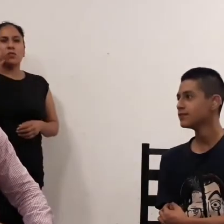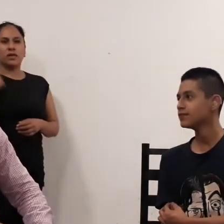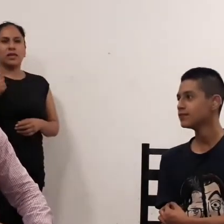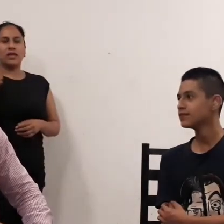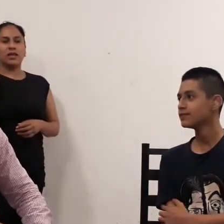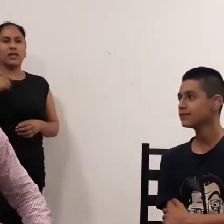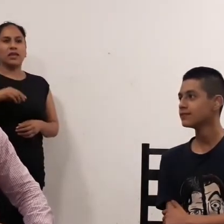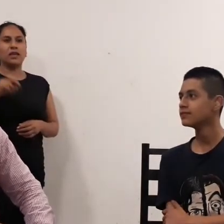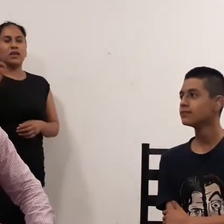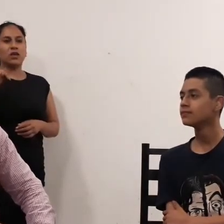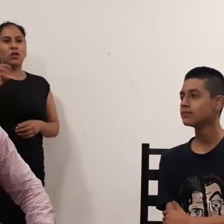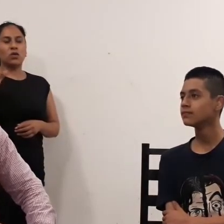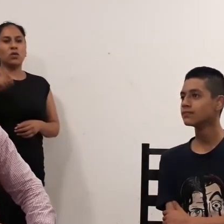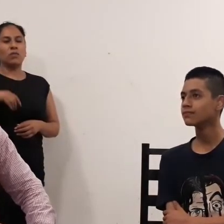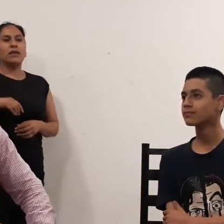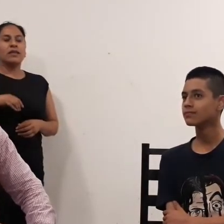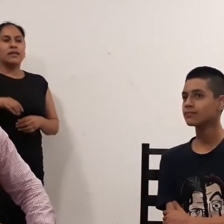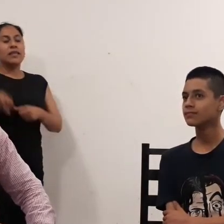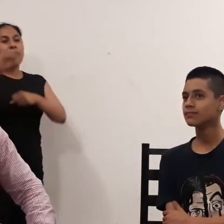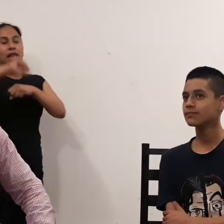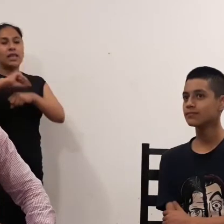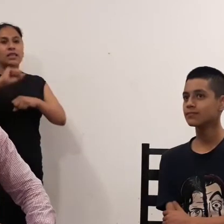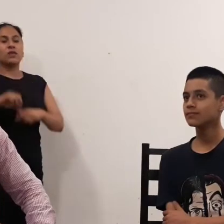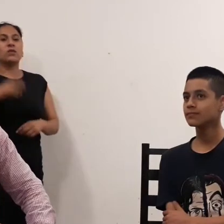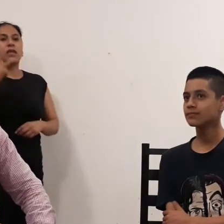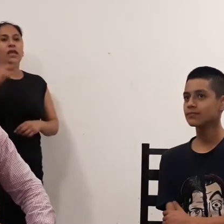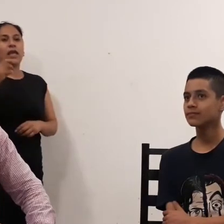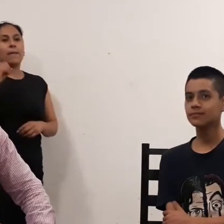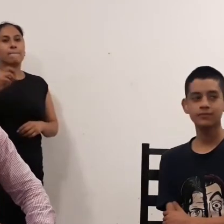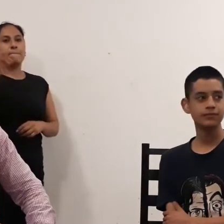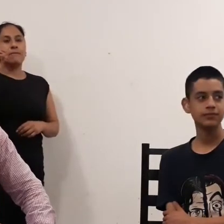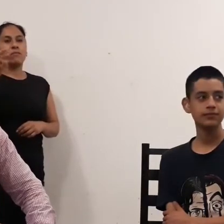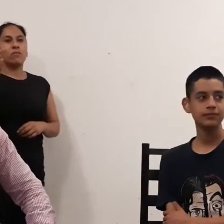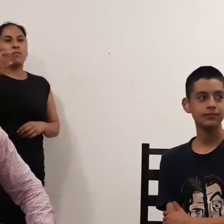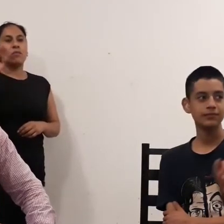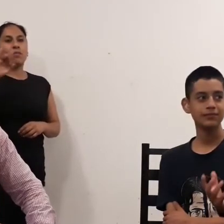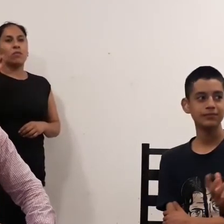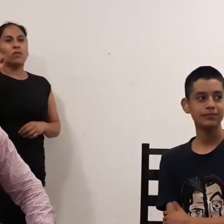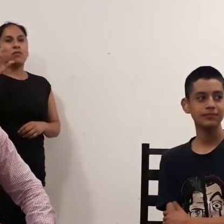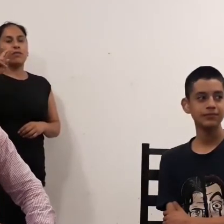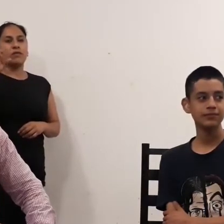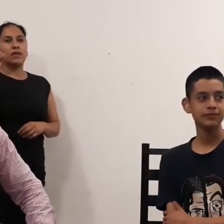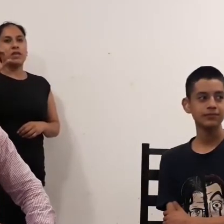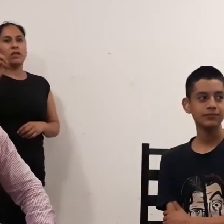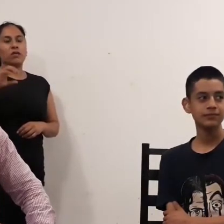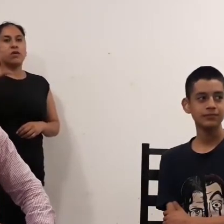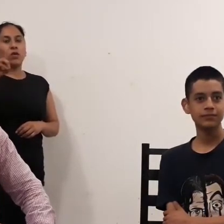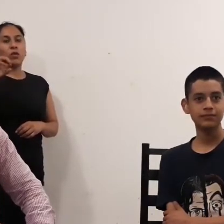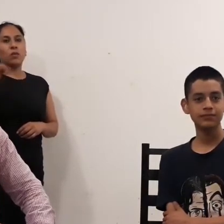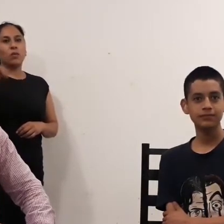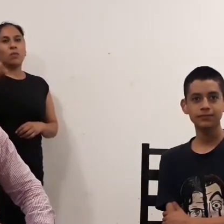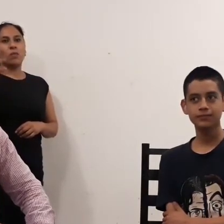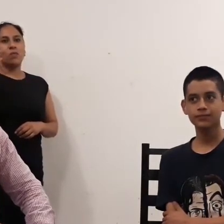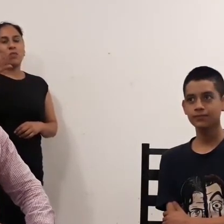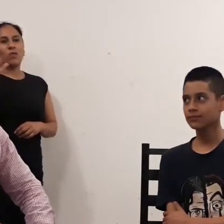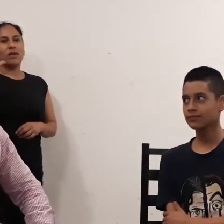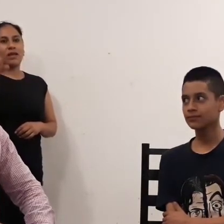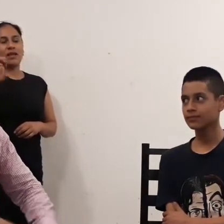la secundaria la Porfirio Morales. ¿Y cómo se ha logrado hacer esta inclusión en su escuela?